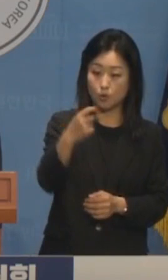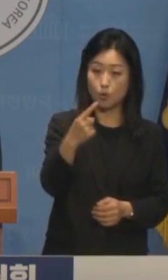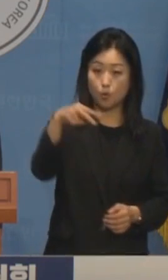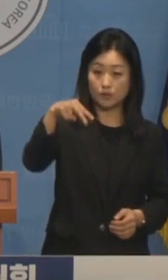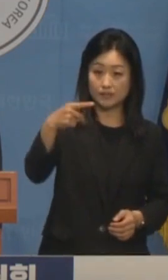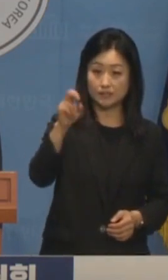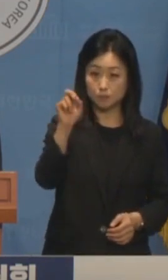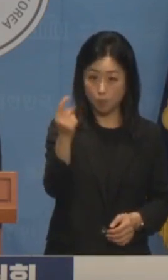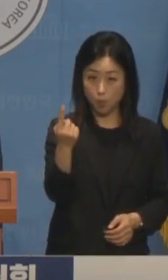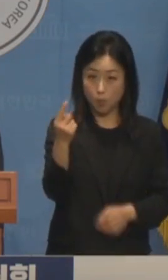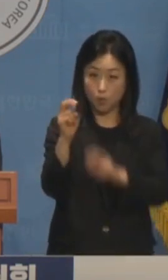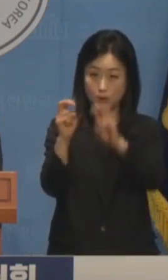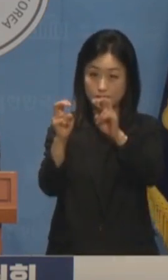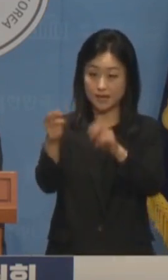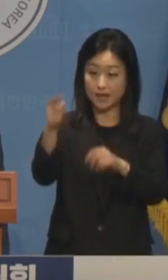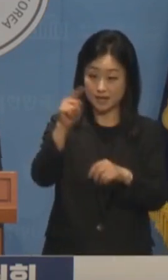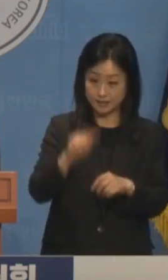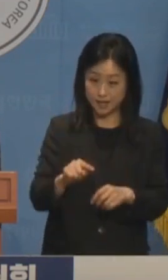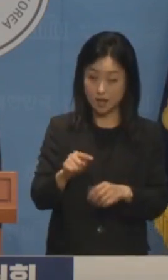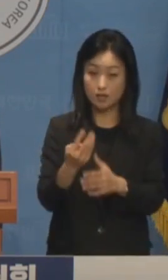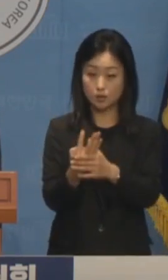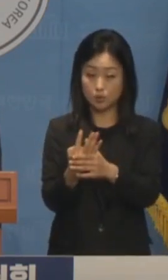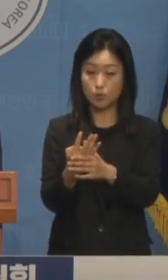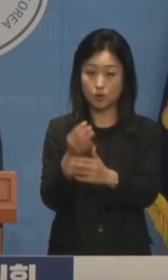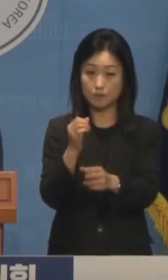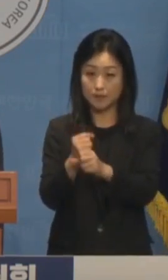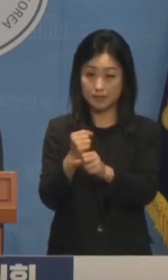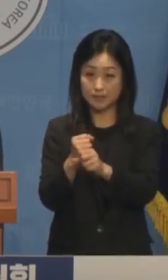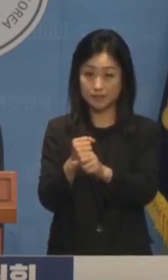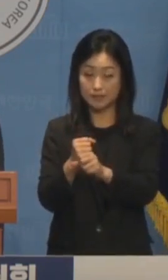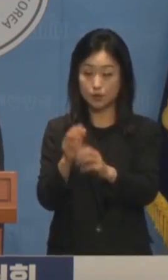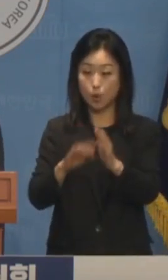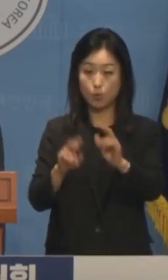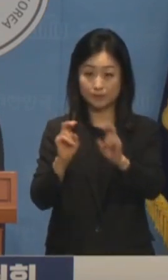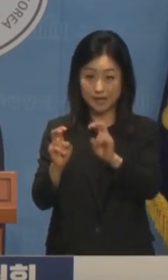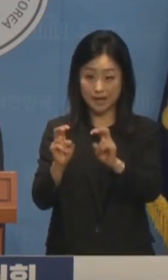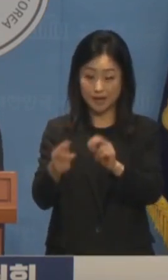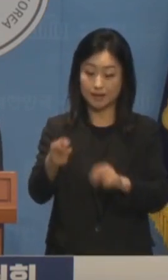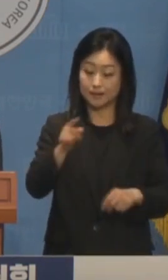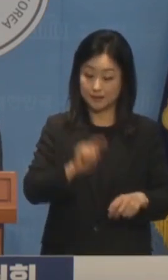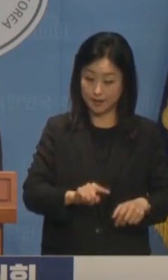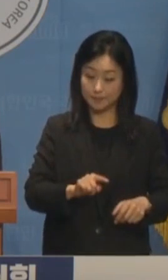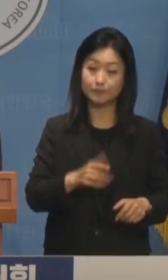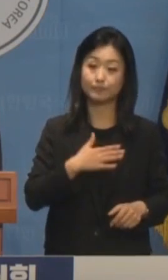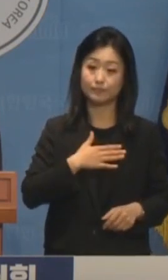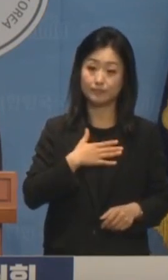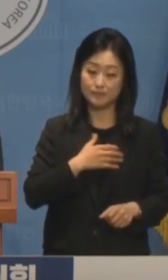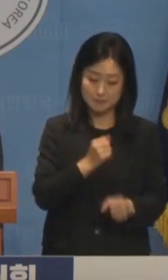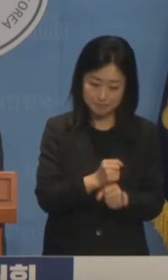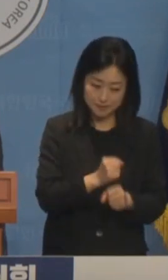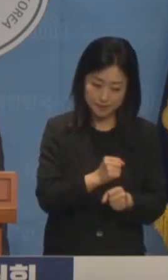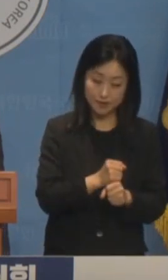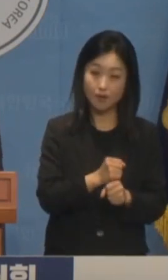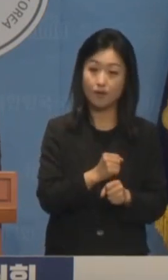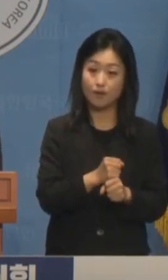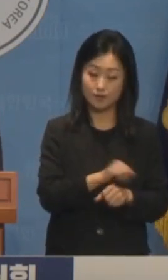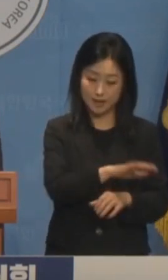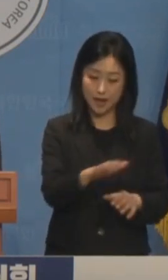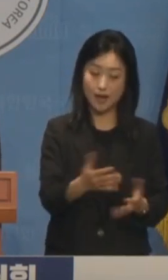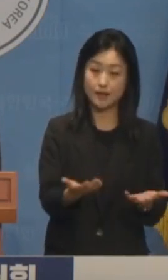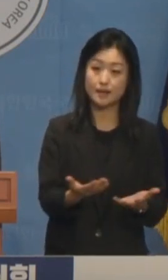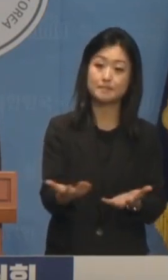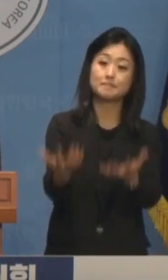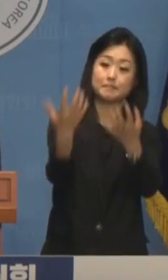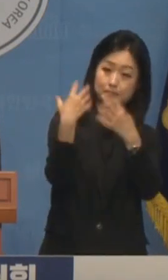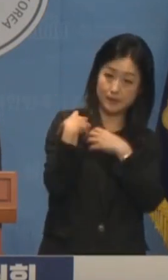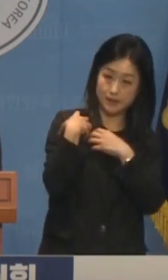다음에 있고 그 다음 조폐공사 통해서 제가 제일 마지막으로 제작하고 모든 책임은 제가